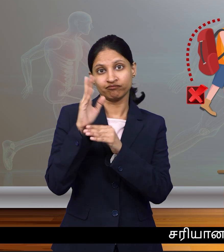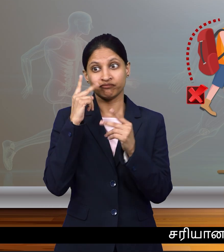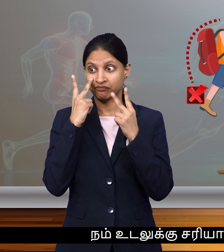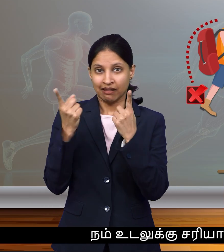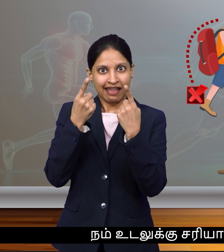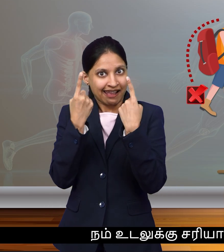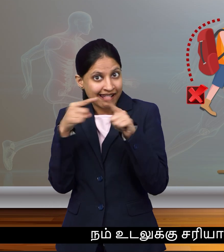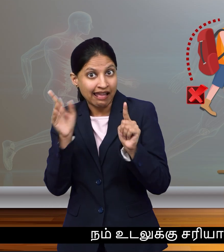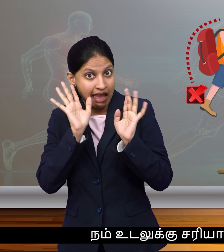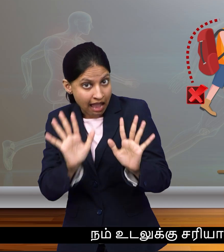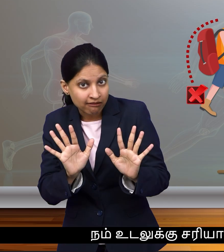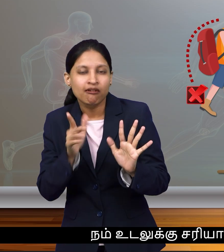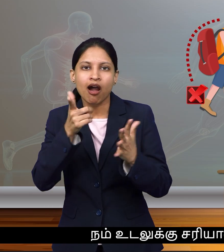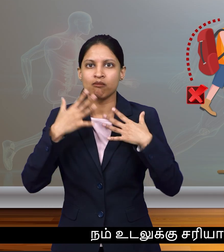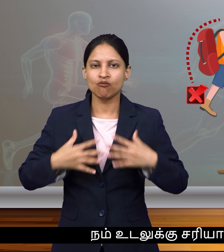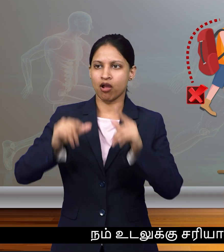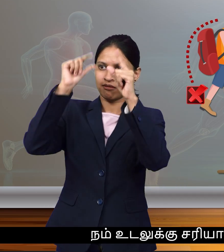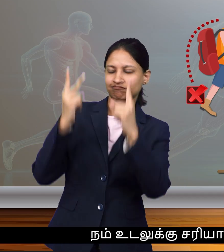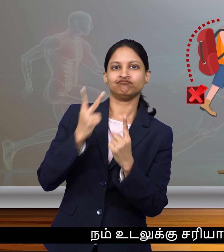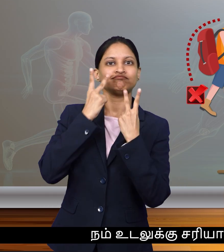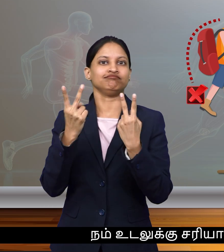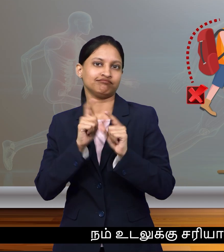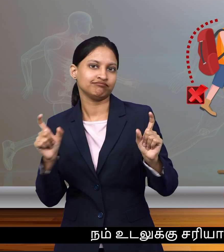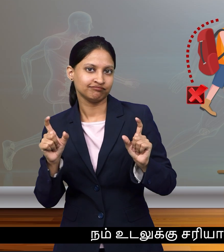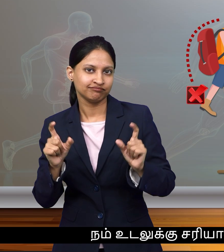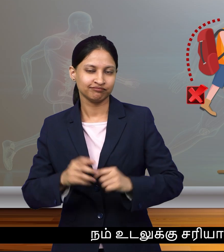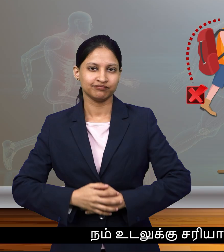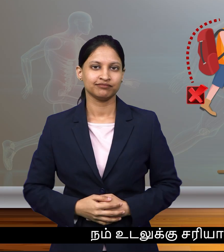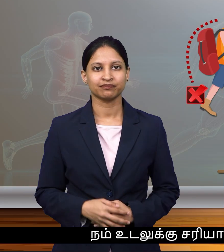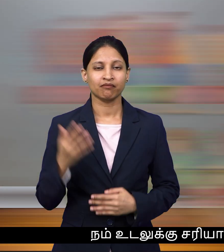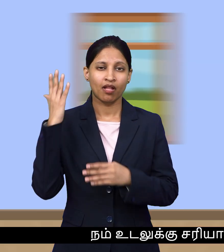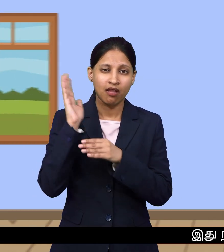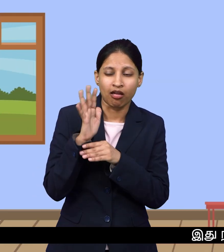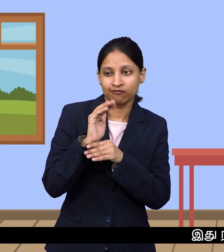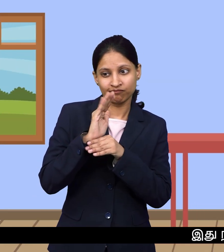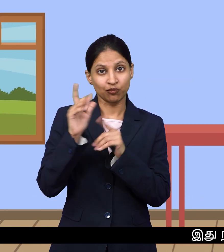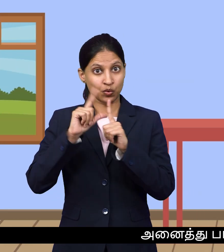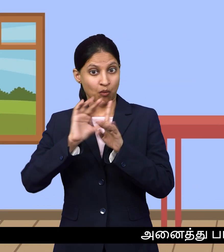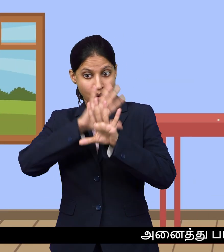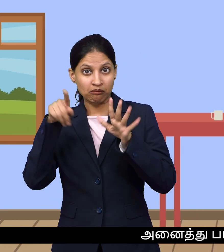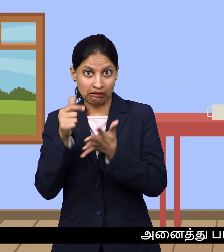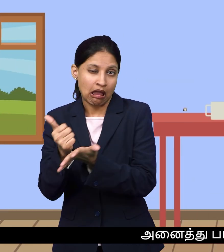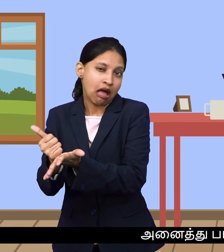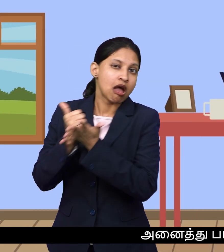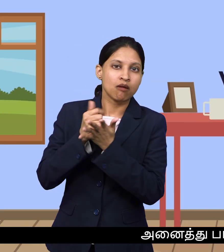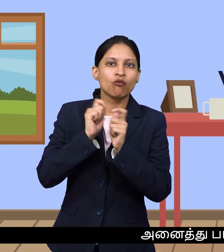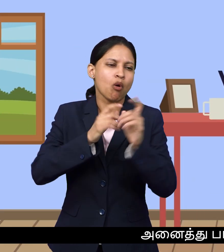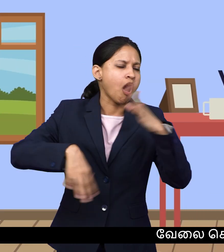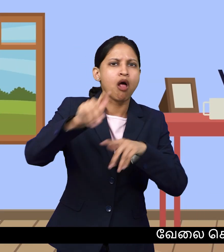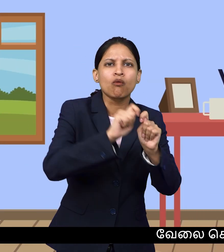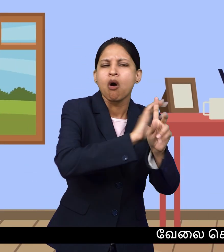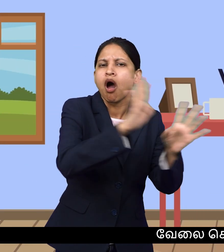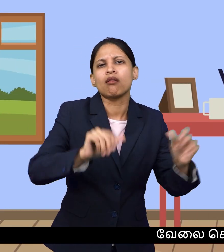சரியான உடல் அமைவு நம் உடலுக்கு சரியான வடிவத்தை அளிக்கிறது. இது நம் உடலின் அனைத்து